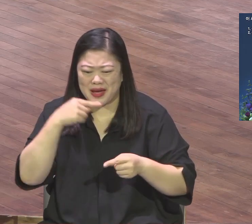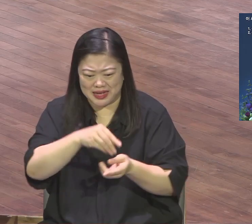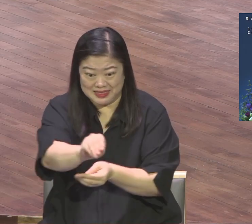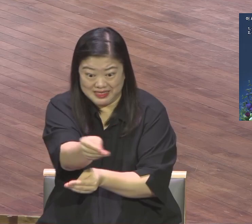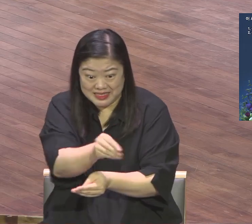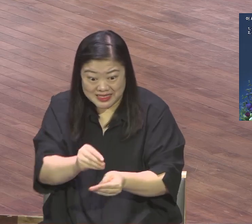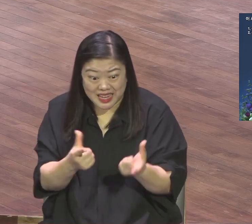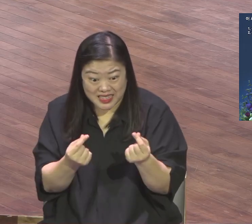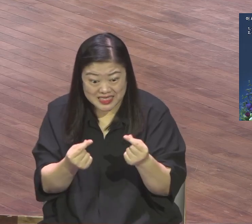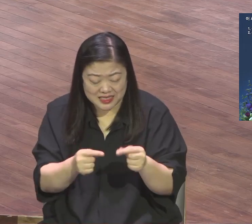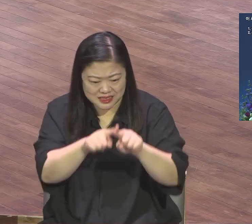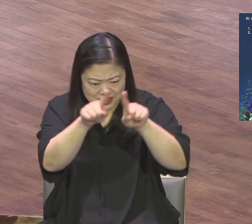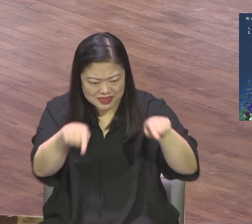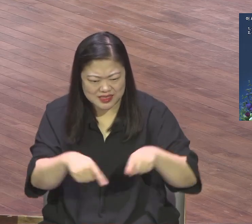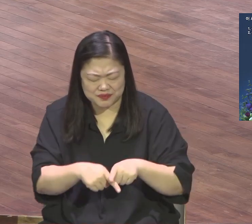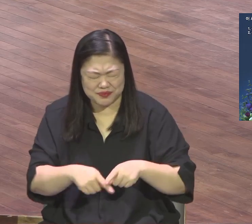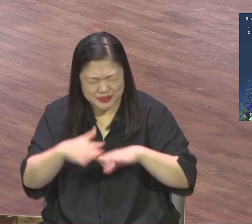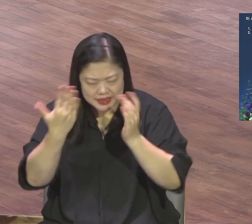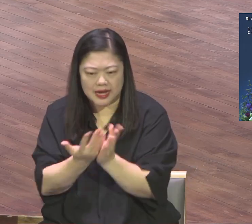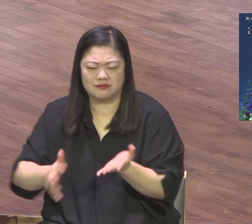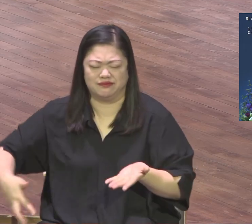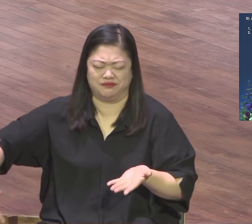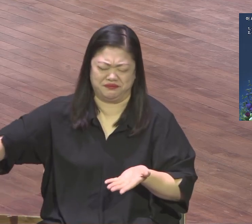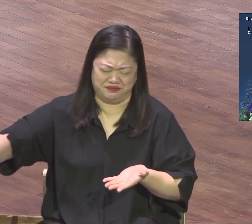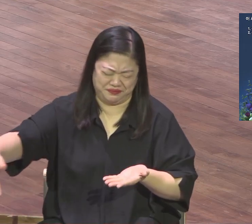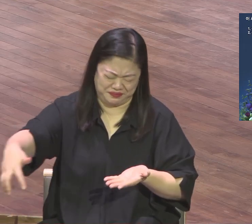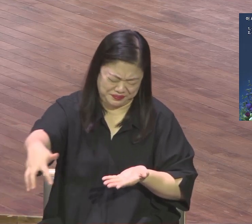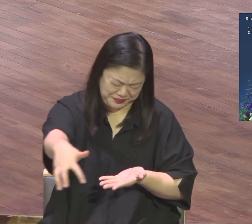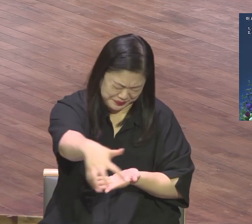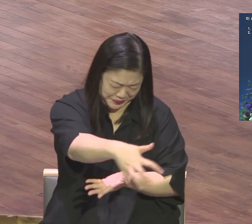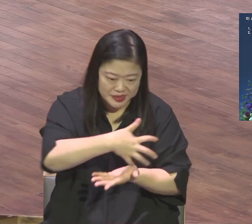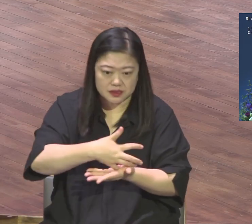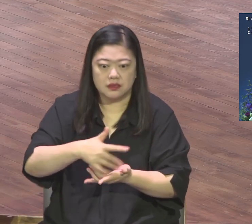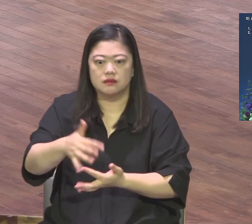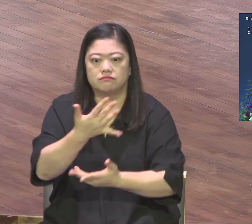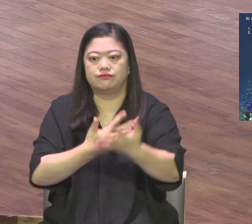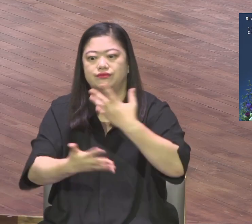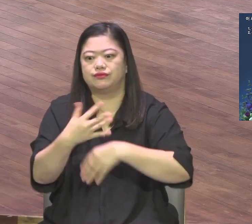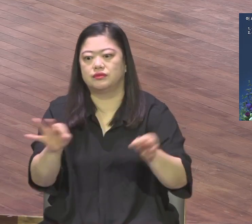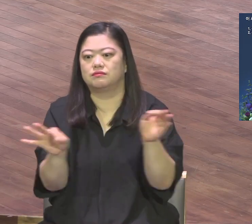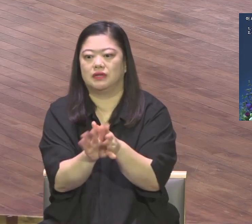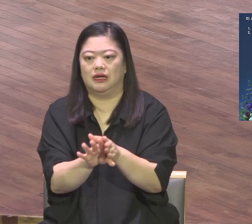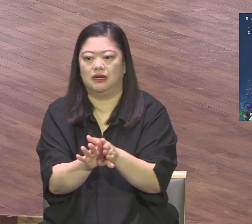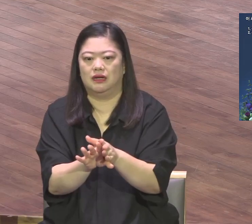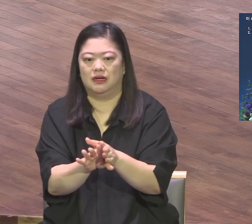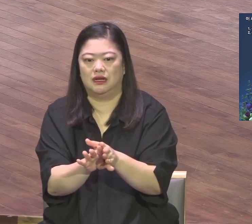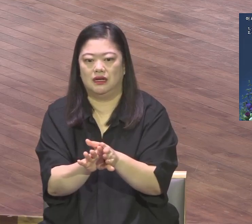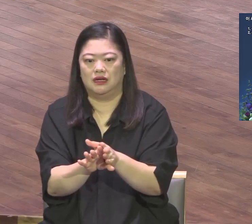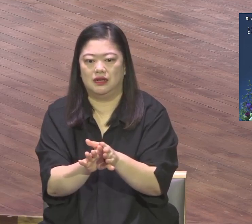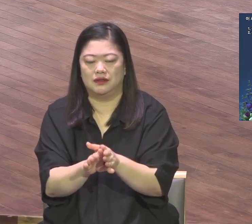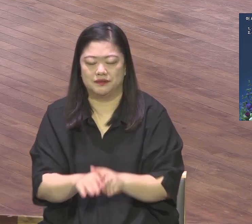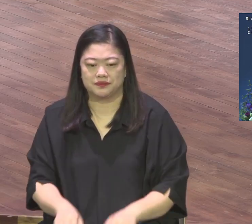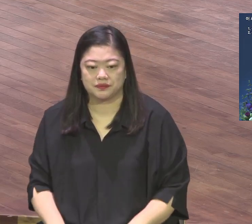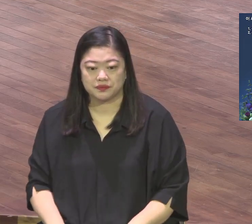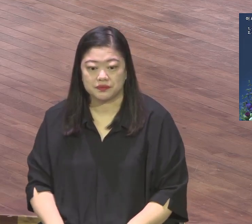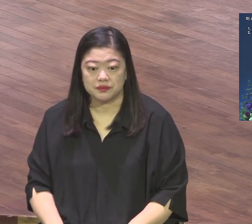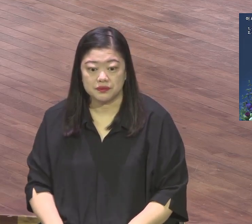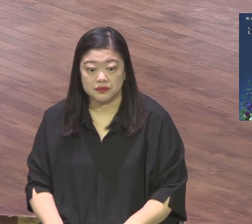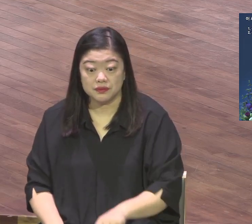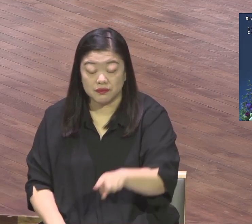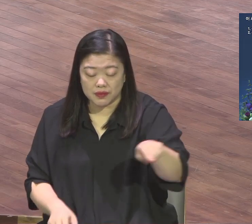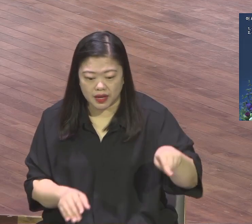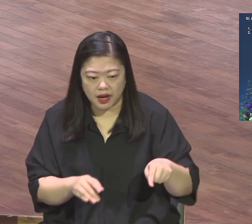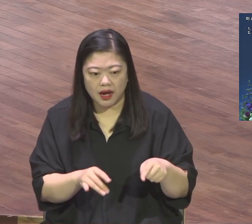내용들이 크게 있는데 이 책들이 얼마나 유명했던지 에베소 문서라 그랬어요. 에베소